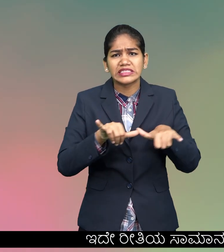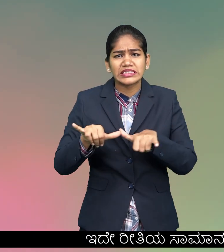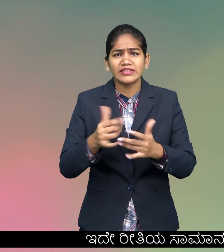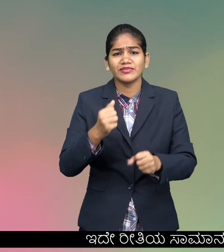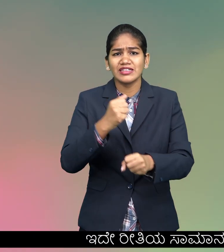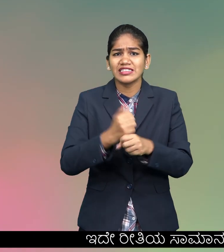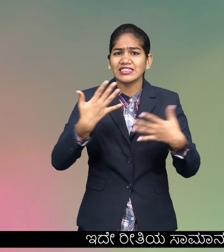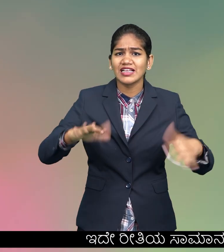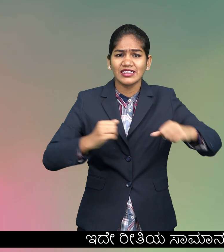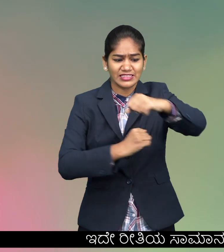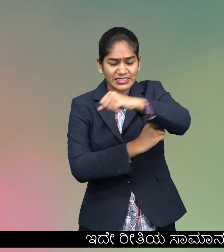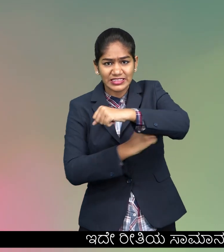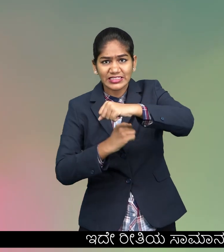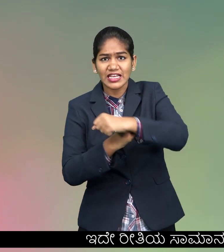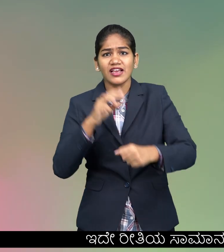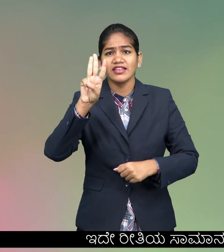ರೀತಿಯ ಸಾಮಾನ್ಯ ಮಾದರಿಯನ್ನು ಅನುಸರಿಸುತ್ತದೆ.